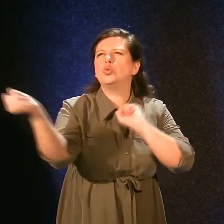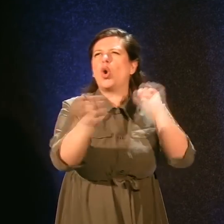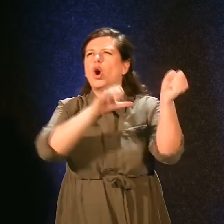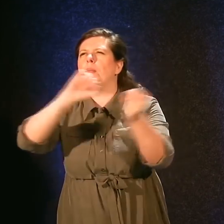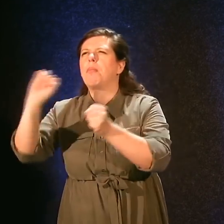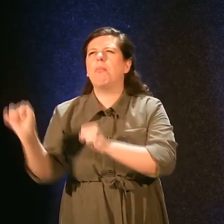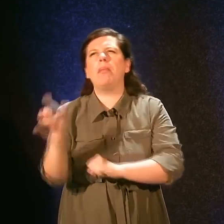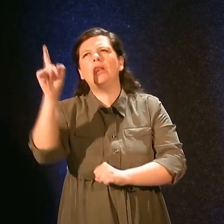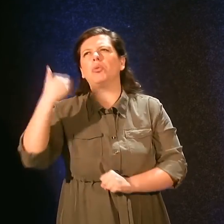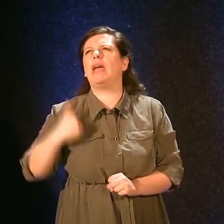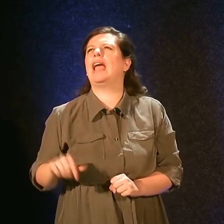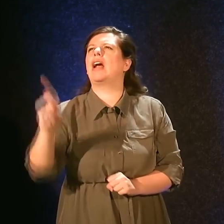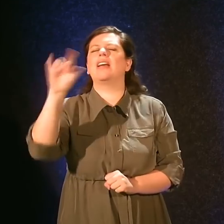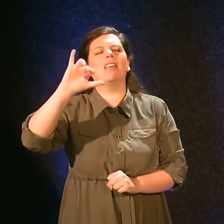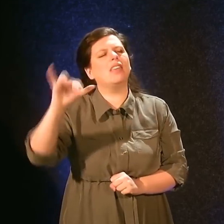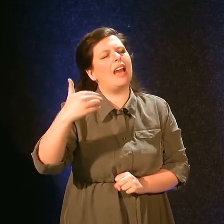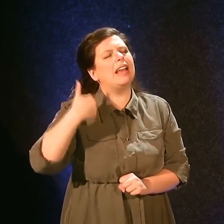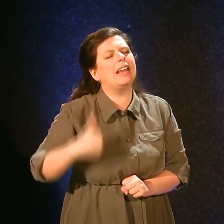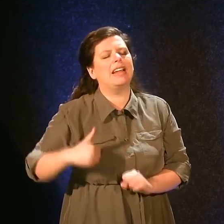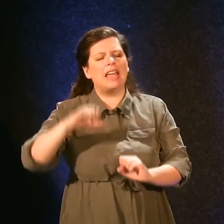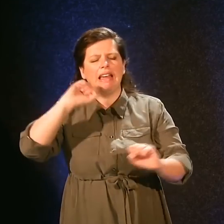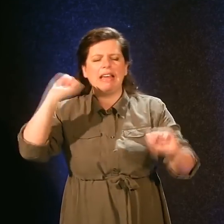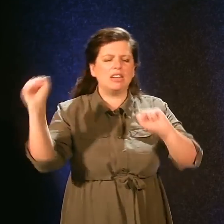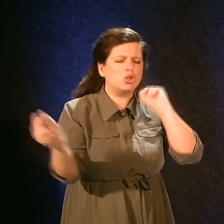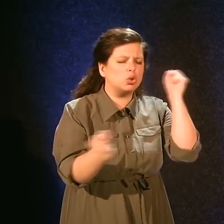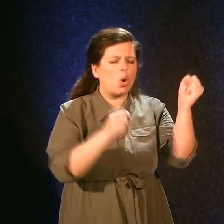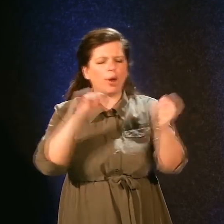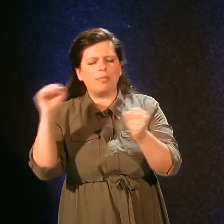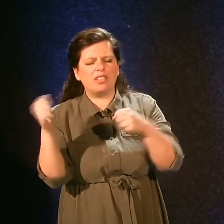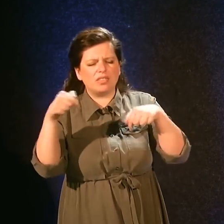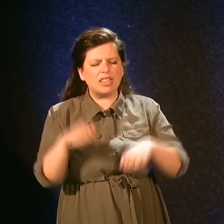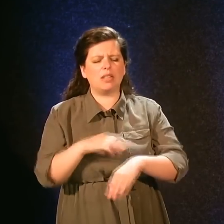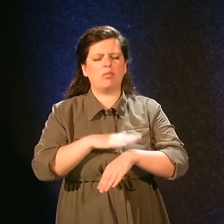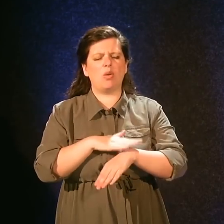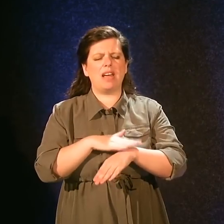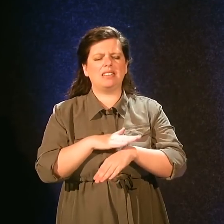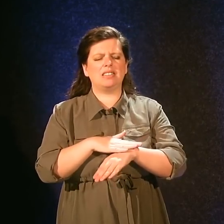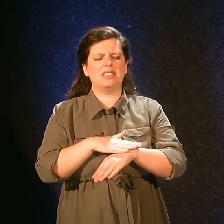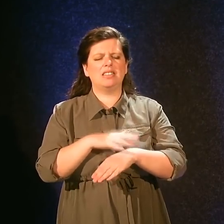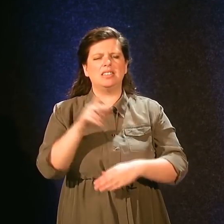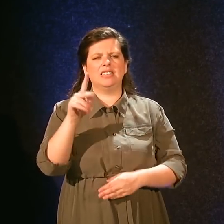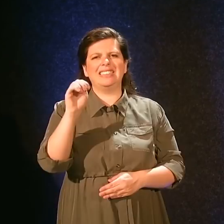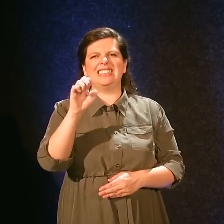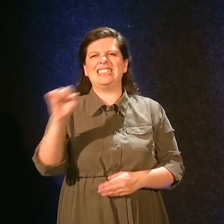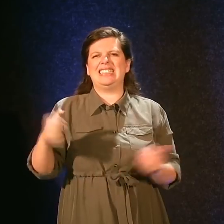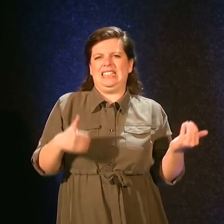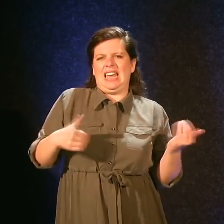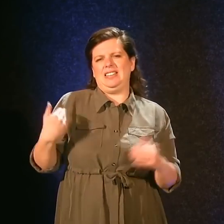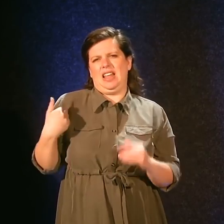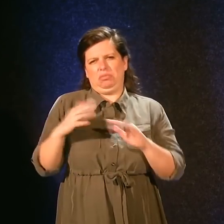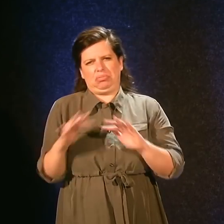Ja, Heer, in de storm van het moment. Kees noemde net wat